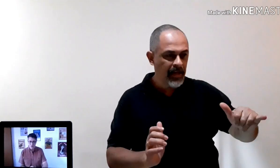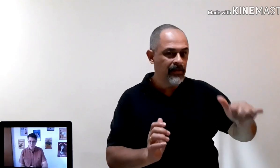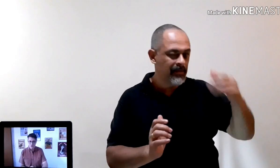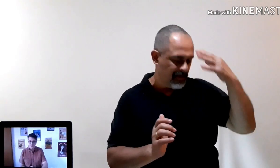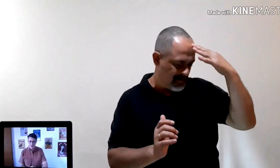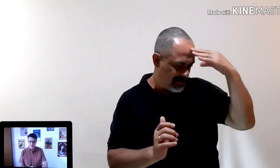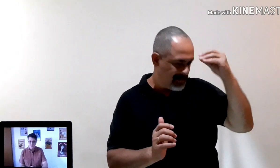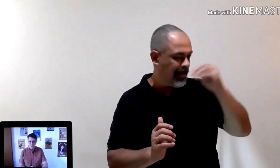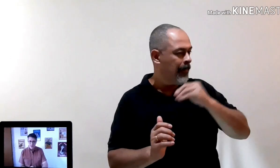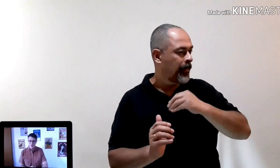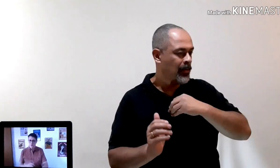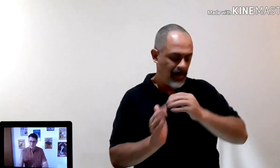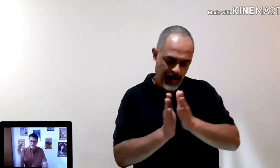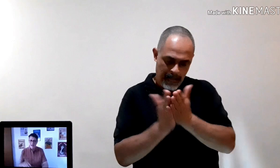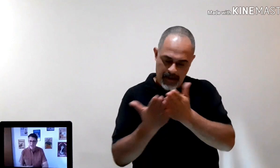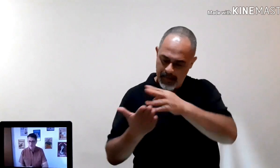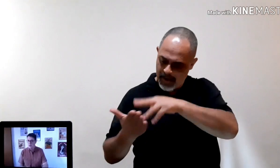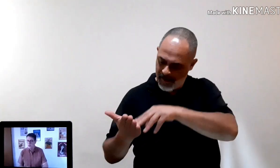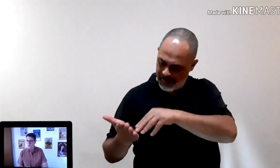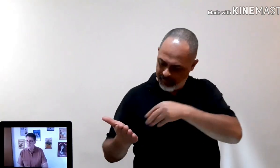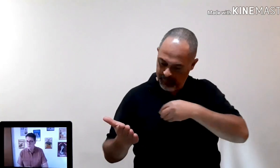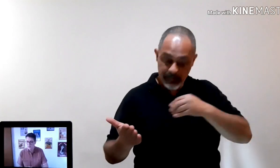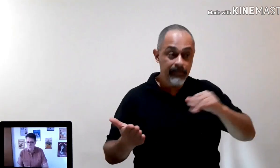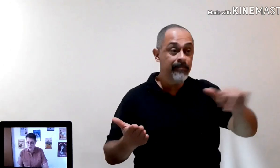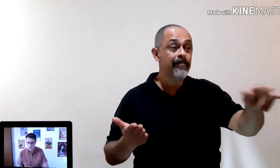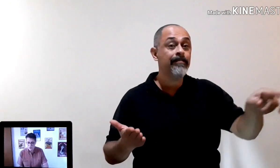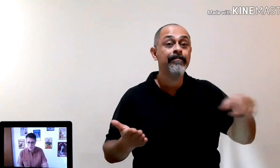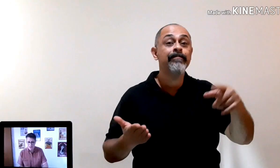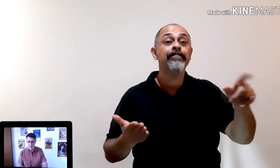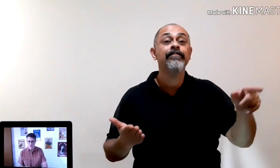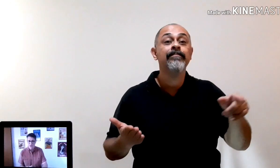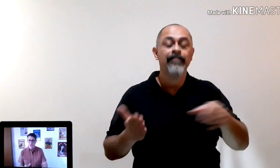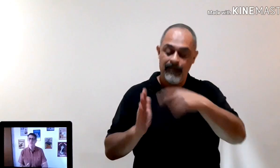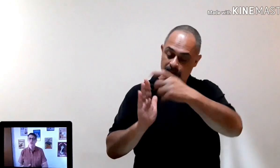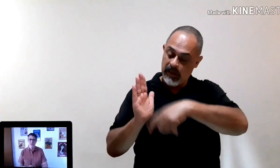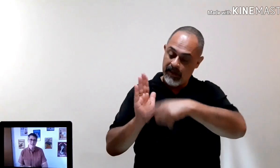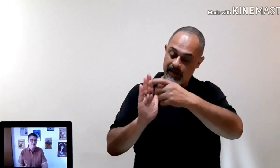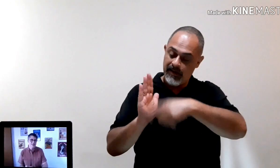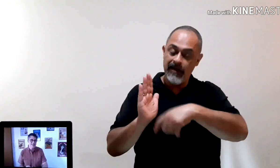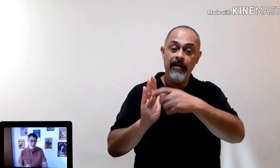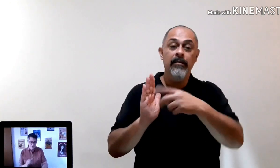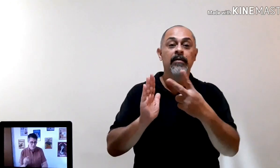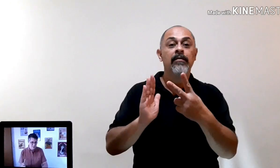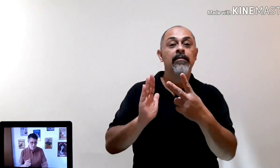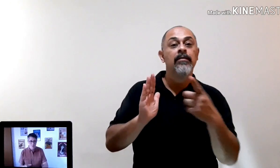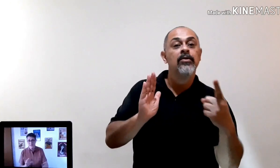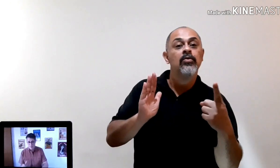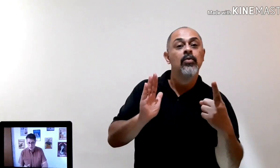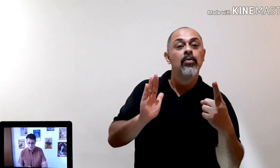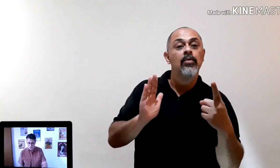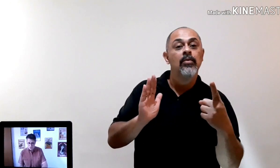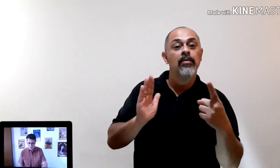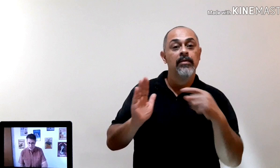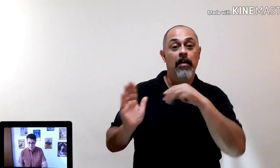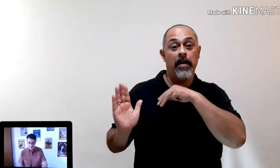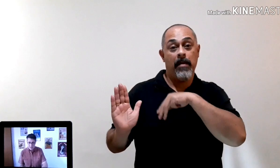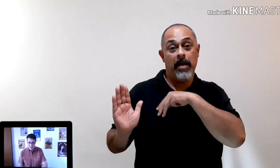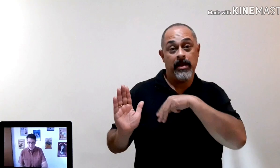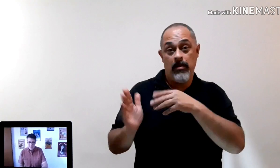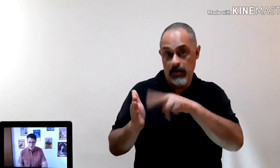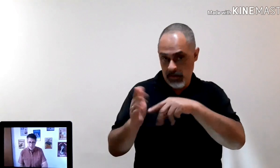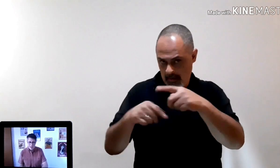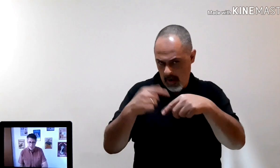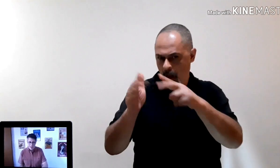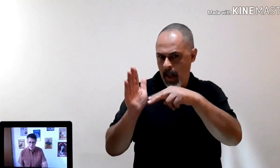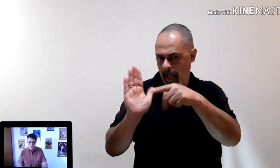responder aos questionamentos dos fariseus. Então, depois vocês leem lá no capítulo de 21 de Mateus, de 23 a 27, eu não vou passar por causa do nosso tempo,